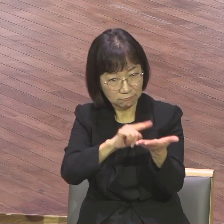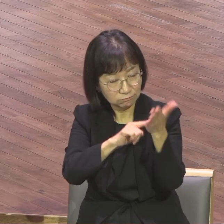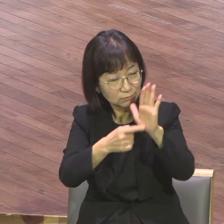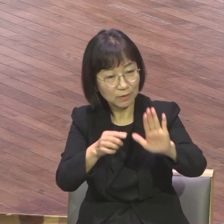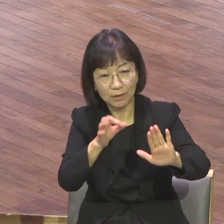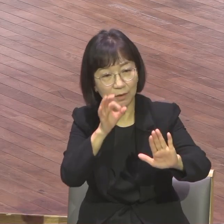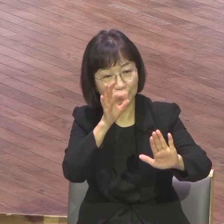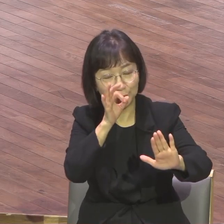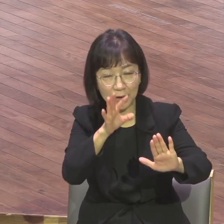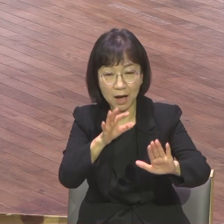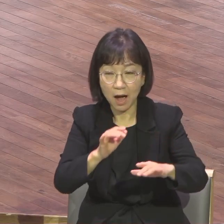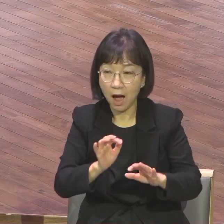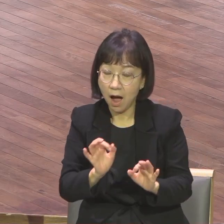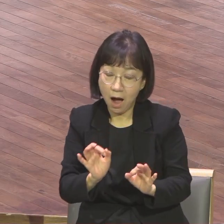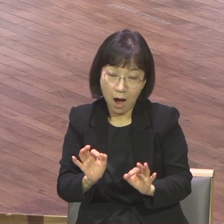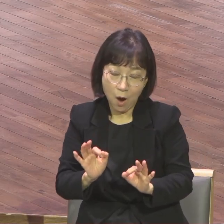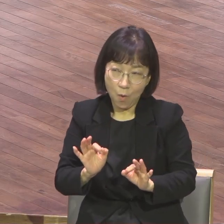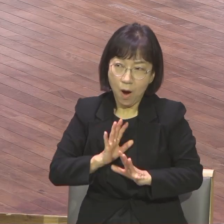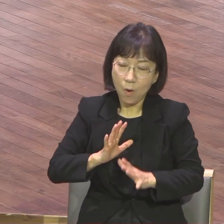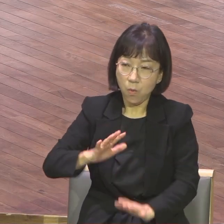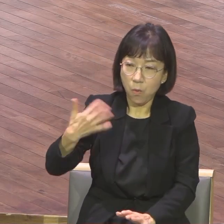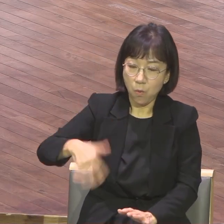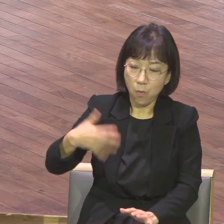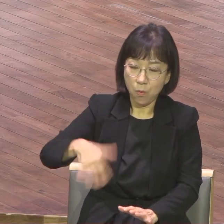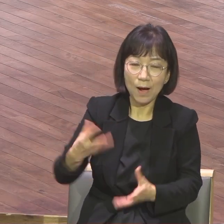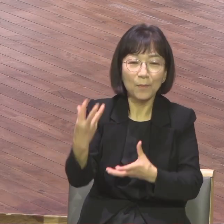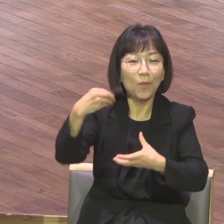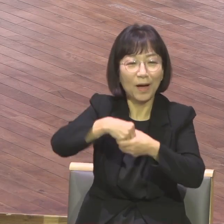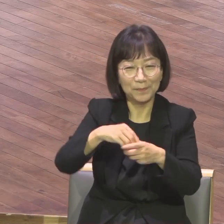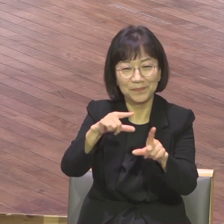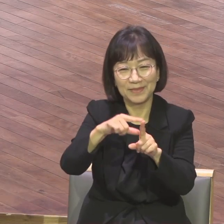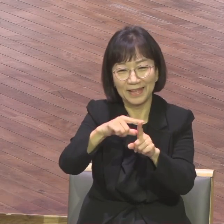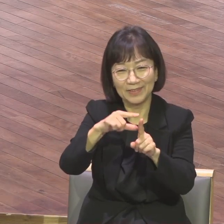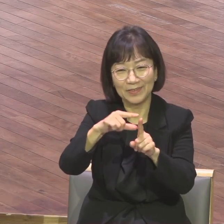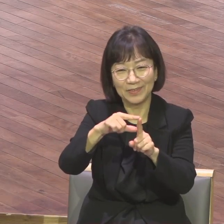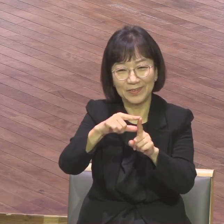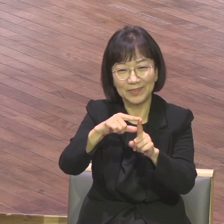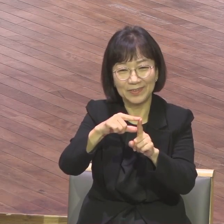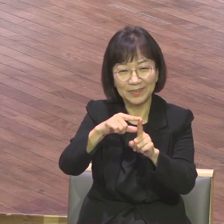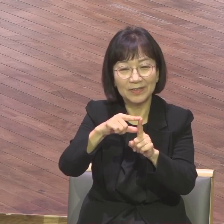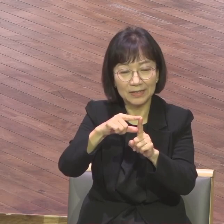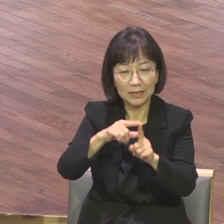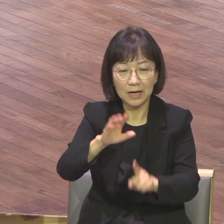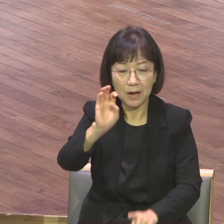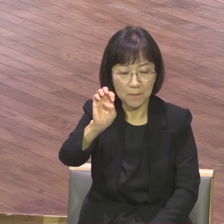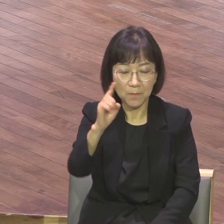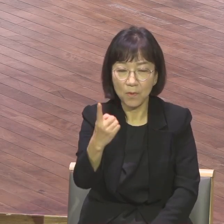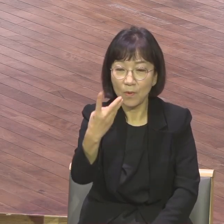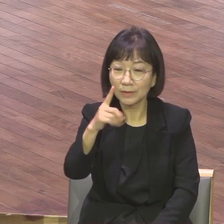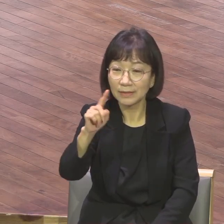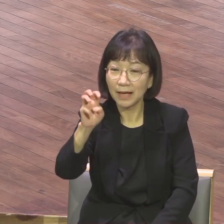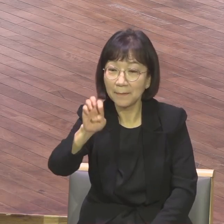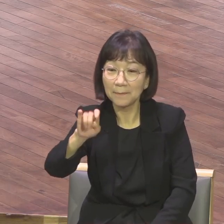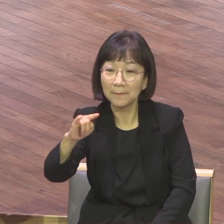놀라움과 경탄을 포함할 때, 이 표현할 때 쓰는 단어. 이 포타펜